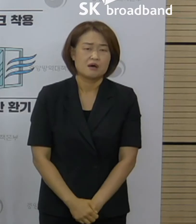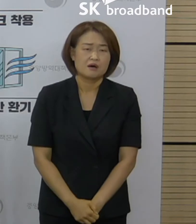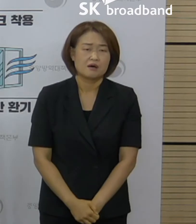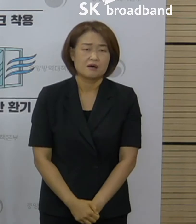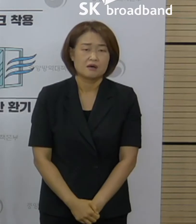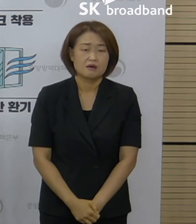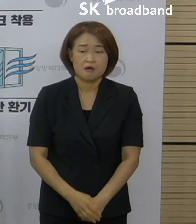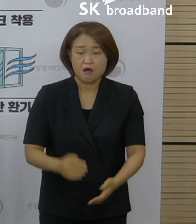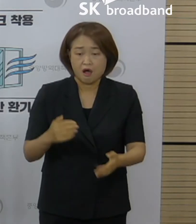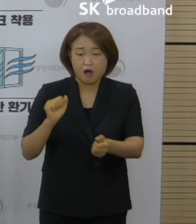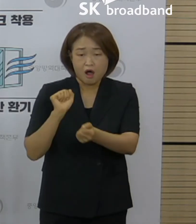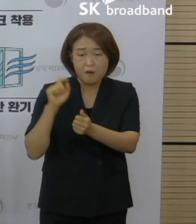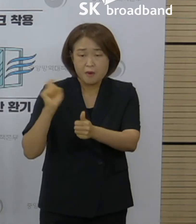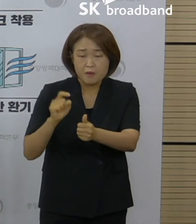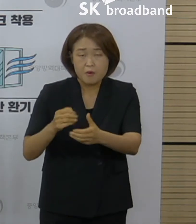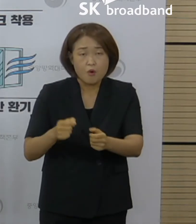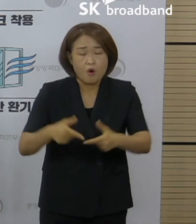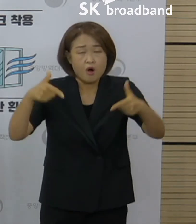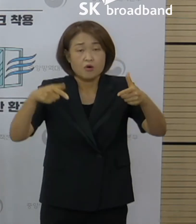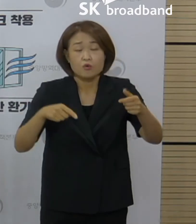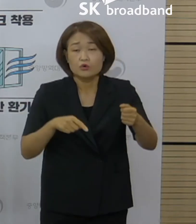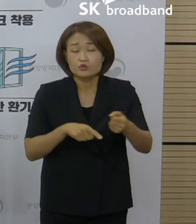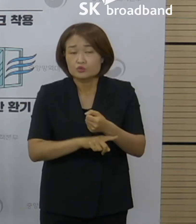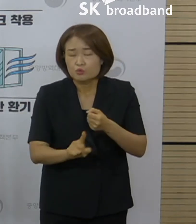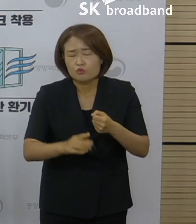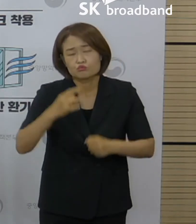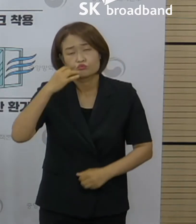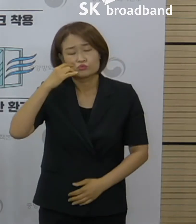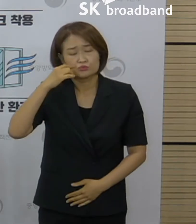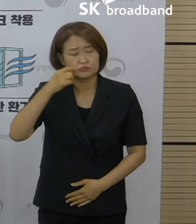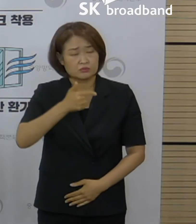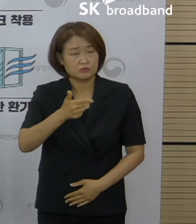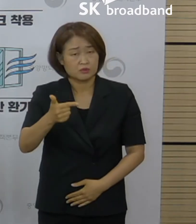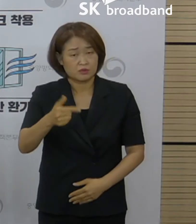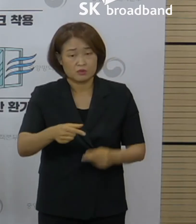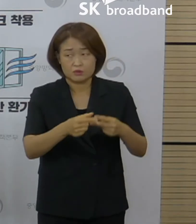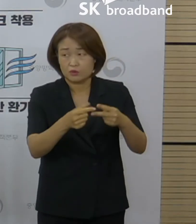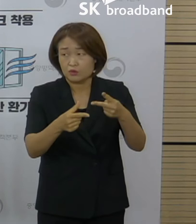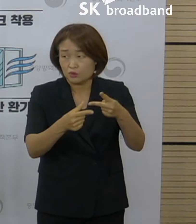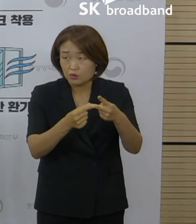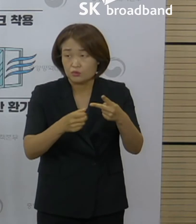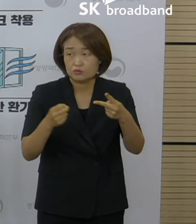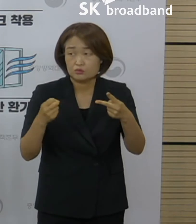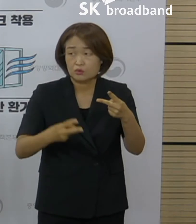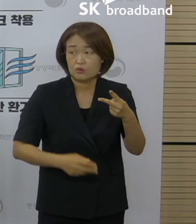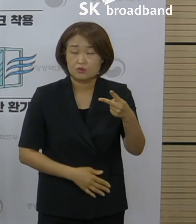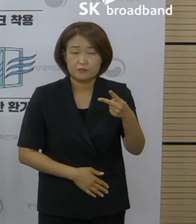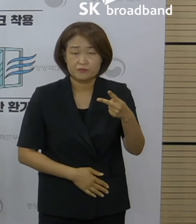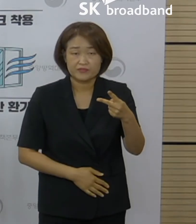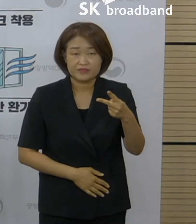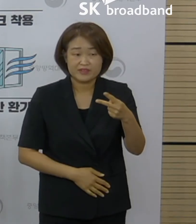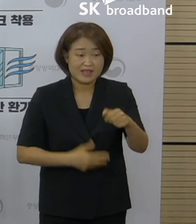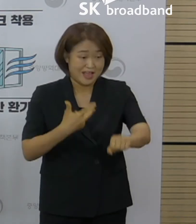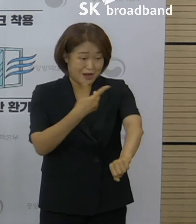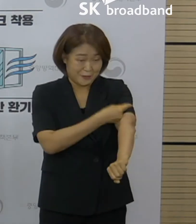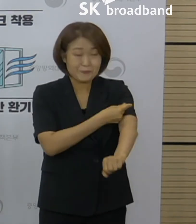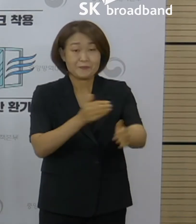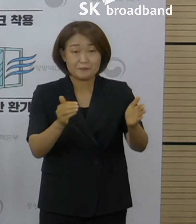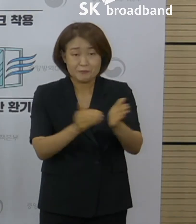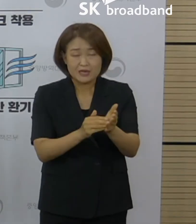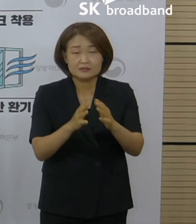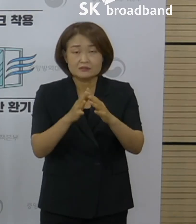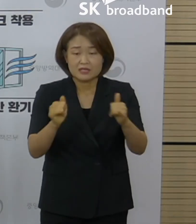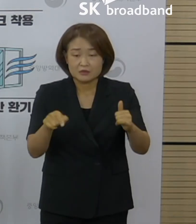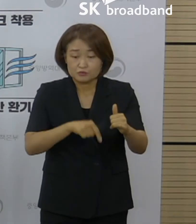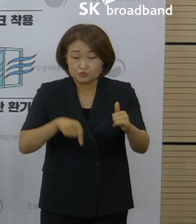이유가 무엇이라고 보는지 궁금하다는 질문이 있습니다. 그리고 전날 국외 예방접종 완료자 중에 격리